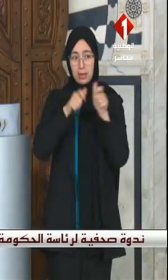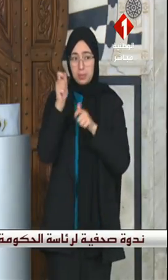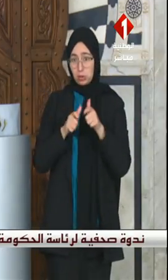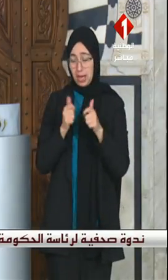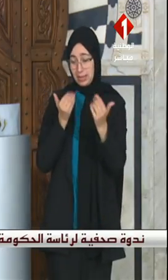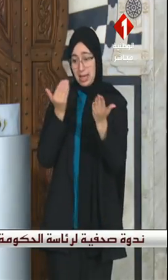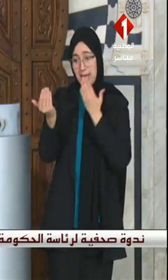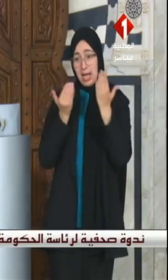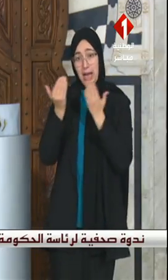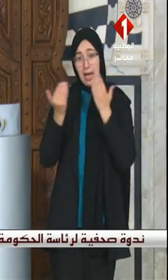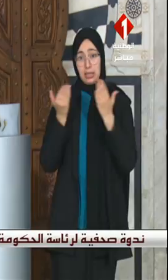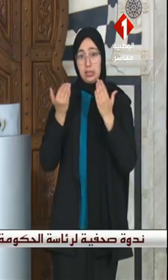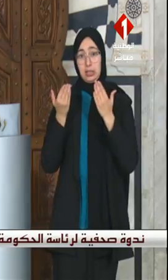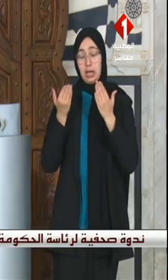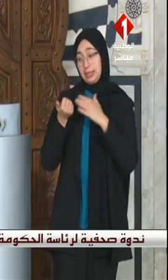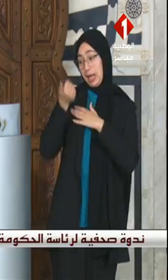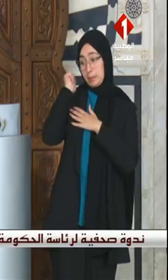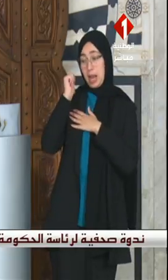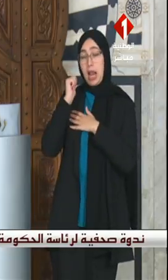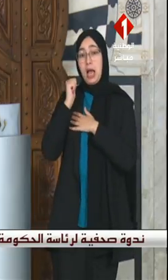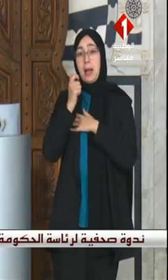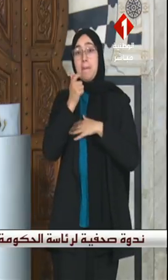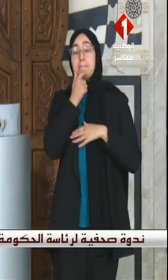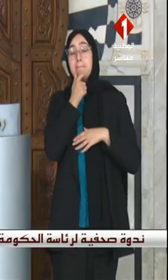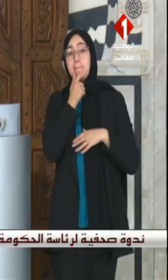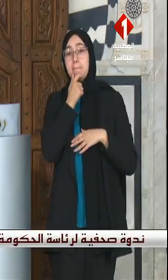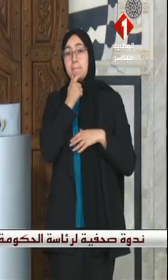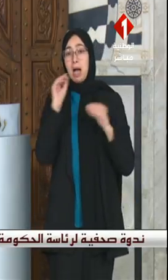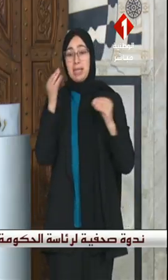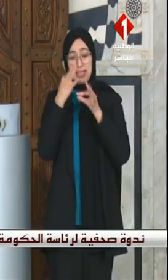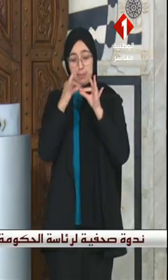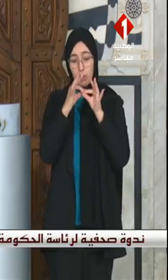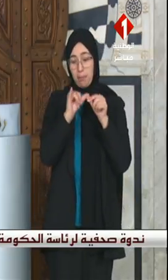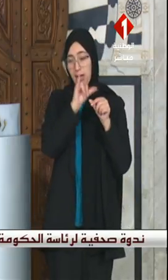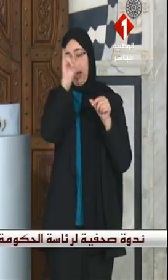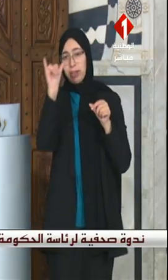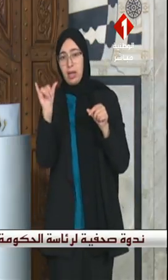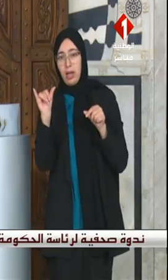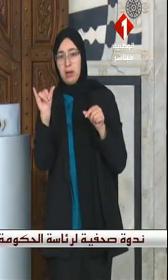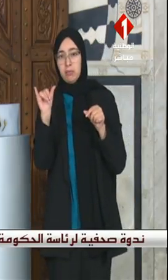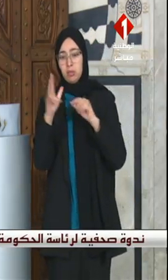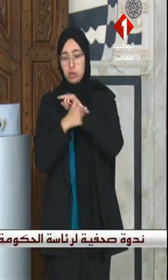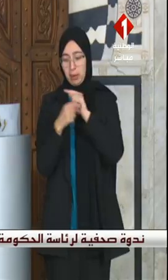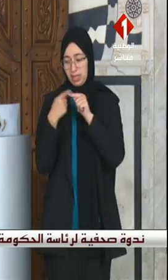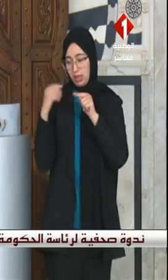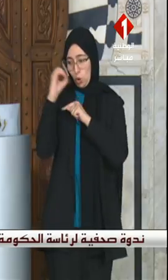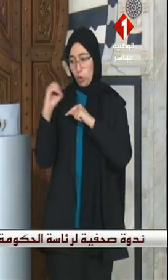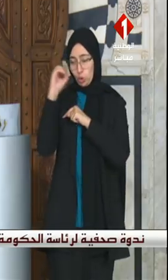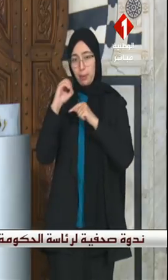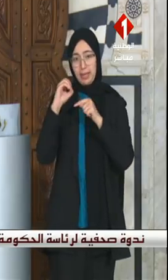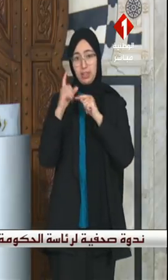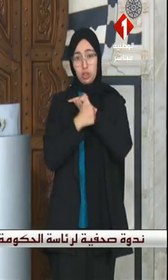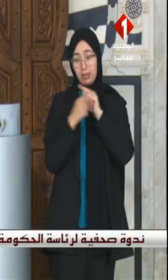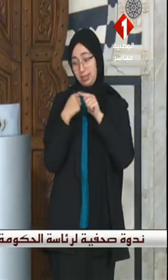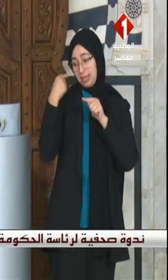قارنا 3 فترات اللي هما من أول سبتمبر ومن بعد جمعتين في اكتوبر والجمعتين اللي